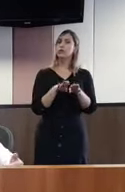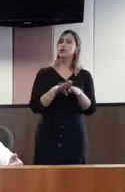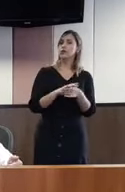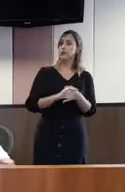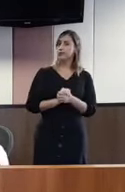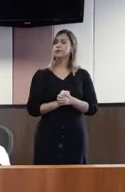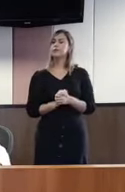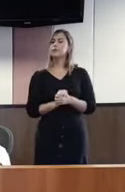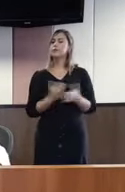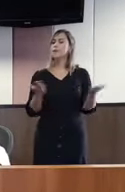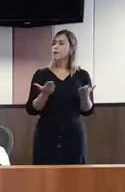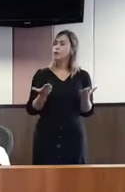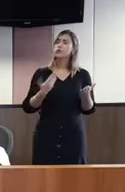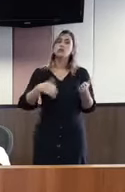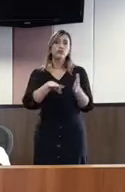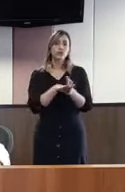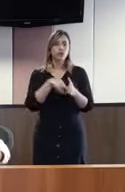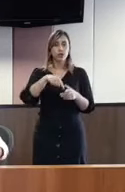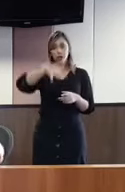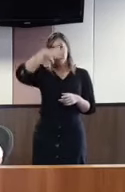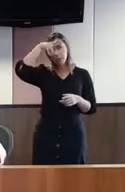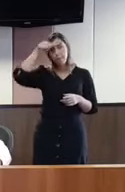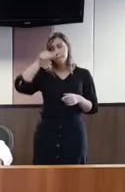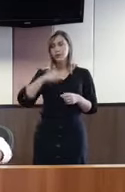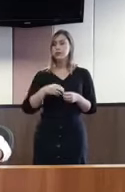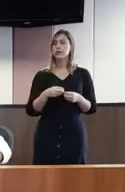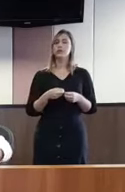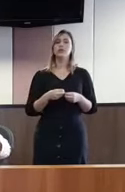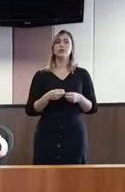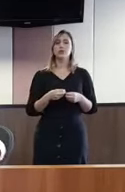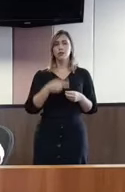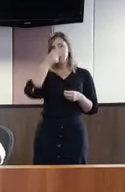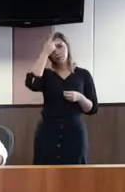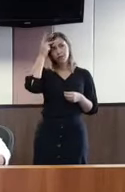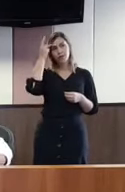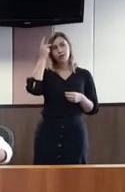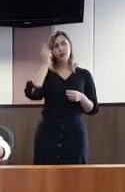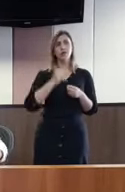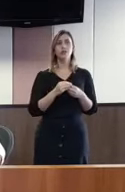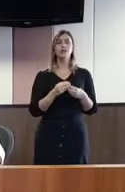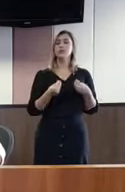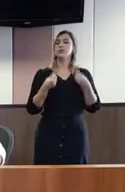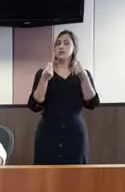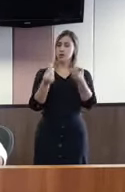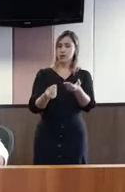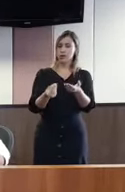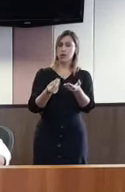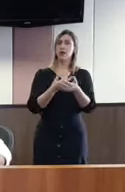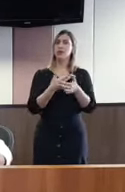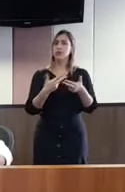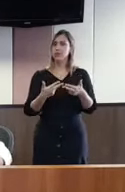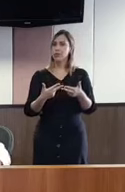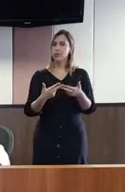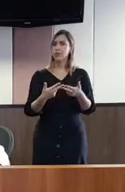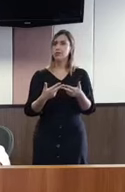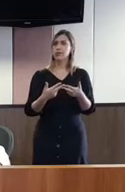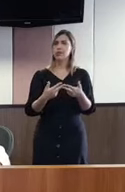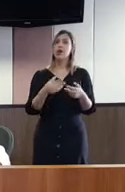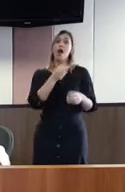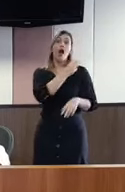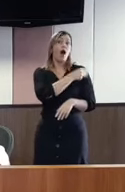deve chegar hoje a Mato Grosso, doações, agradeço aí a todas as empresas, né, ligadas ao sindicato